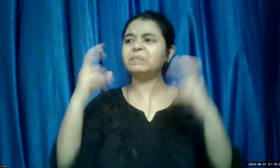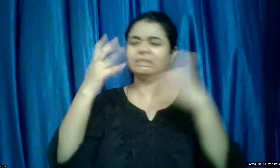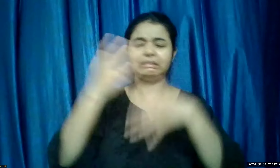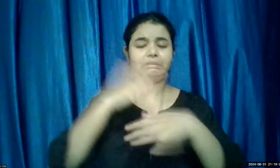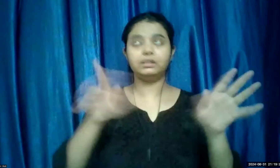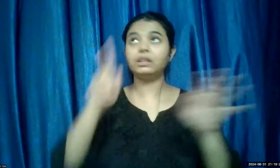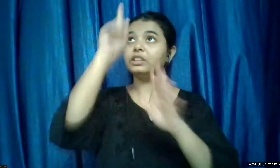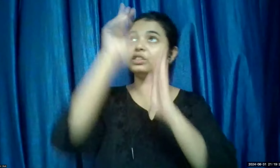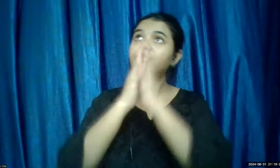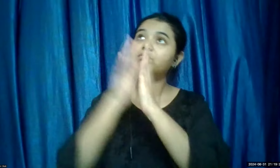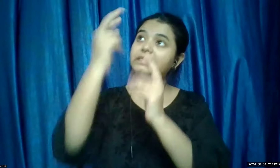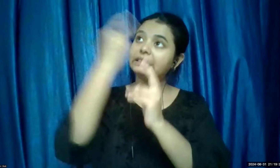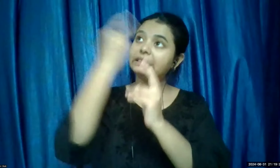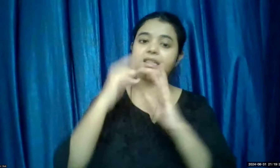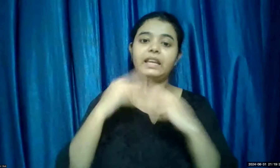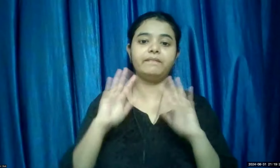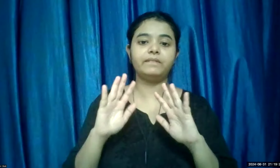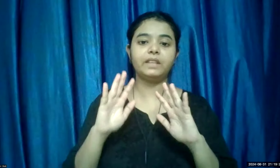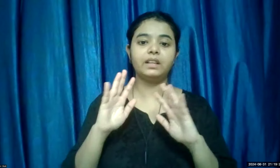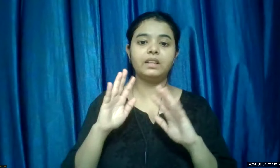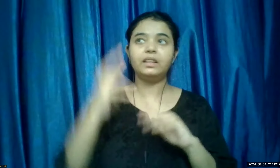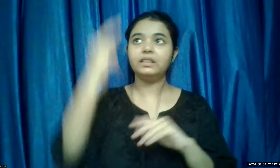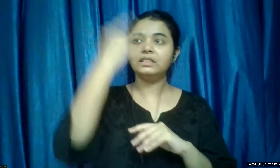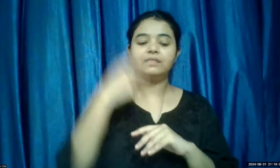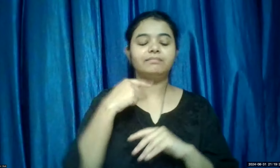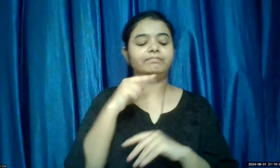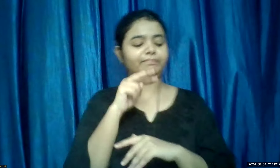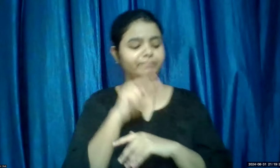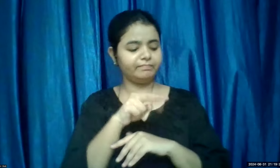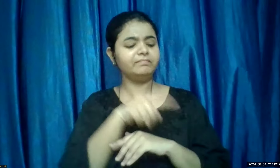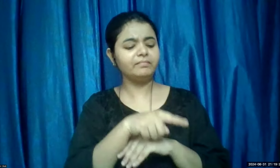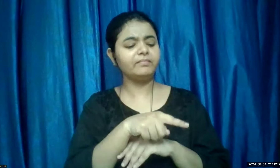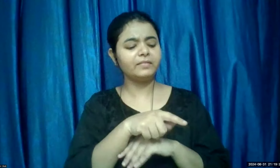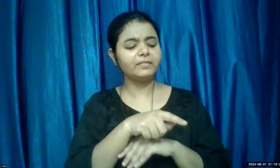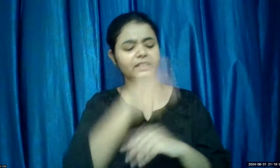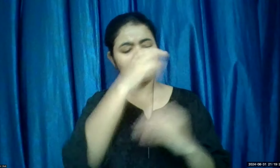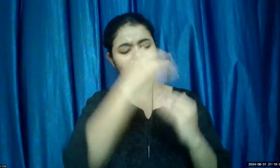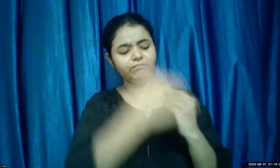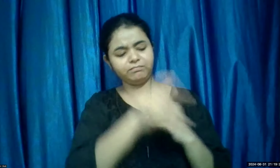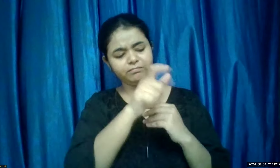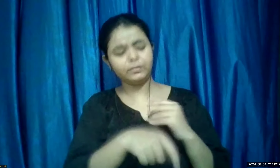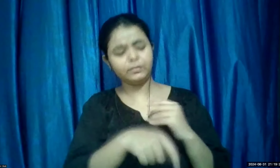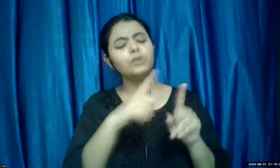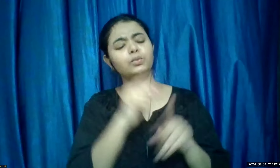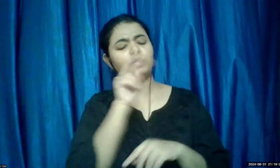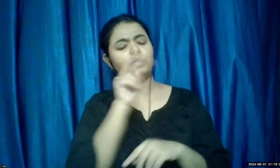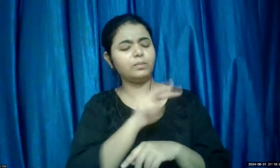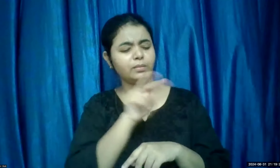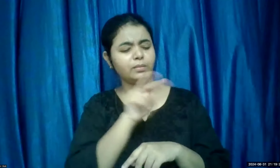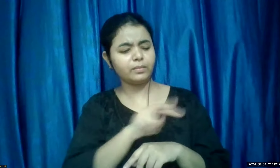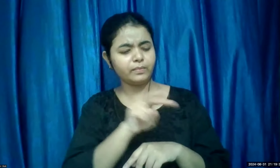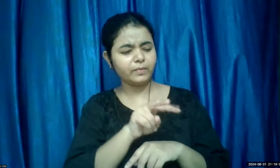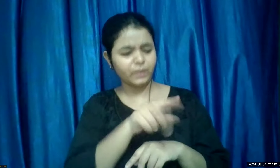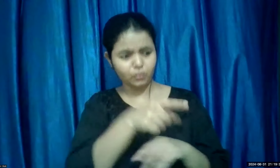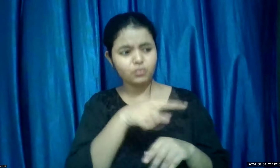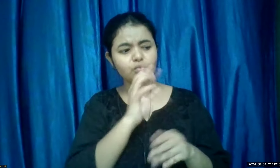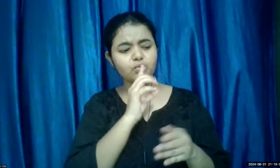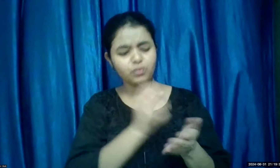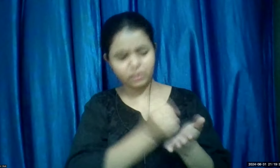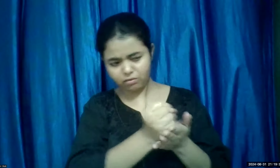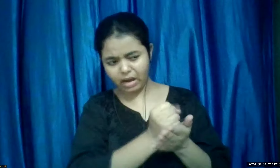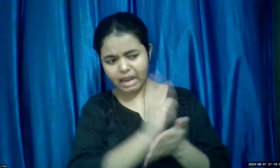वो हमेशा देख रहे हैं ये जो मेरा बच्चा है नीचे ये क्या करता है, क्या ये मेरे पास तक आने का प्रयास कर रहा